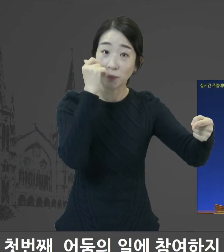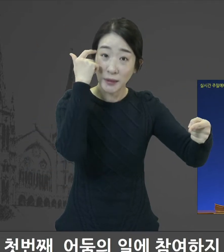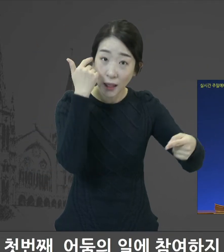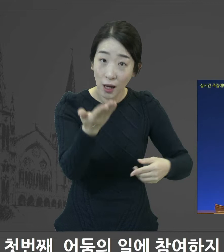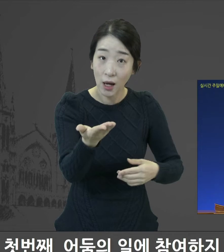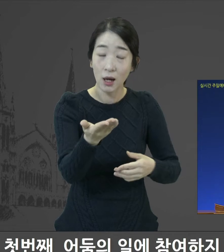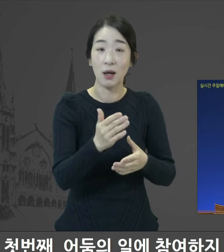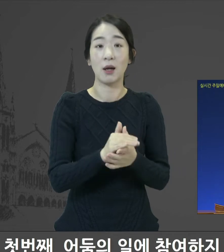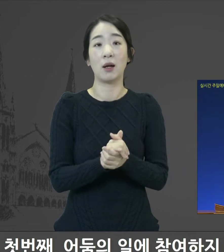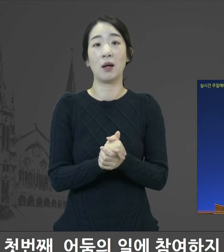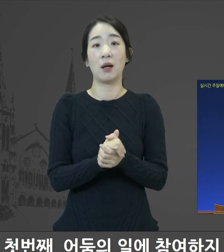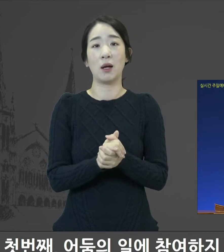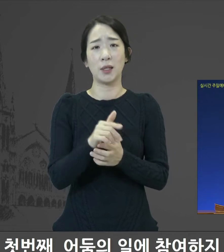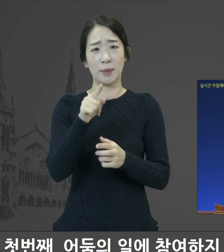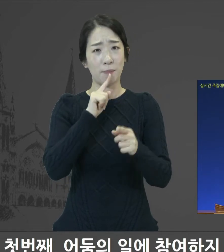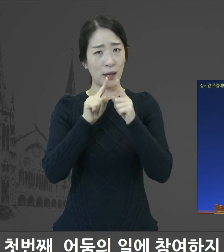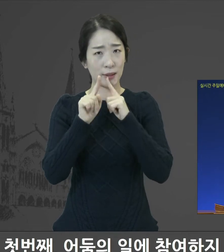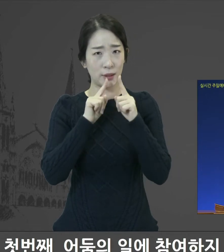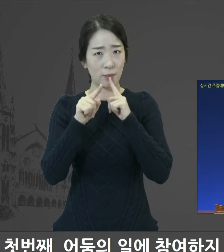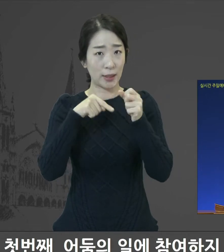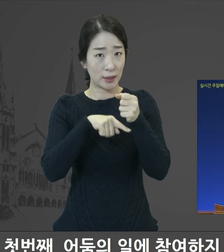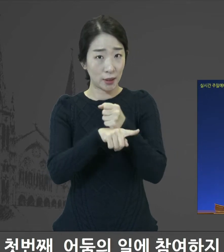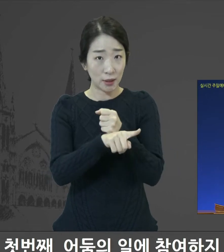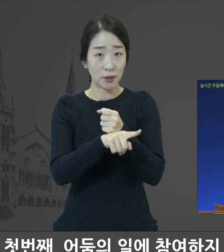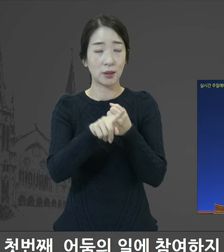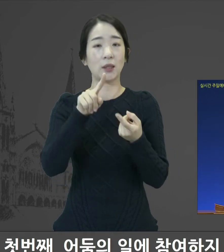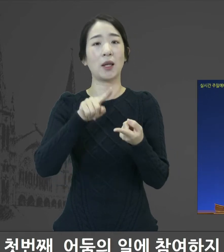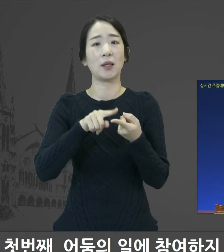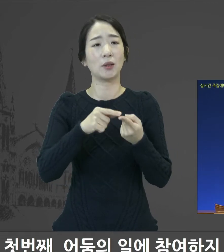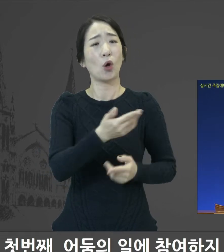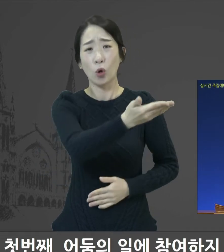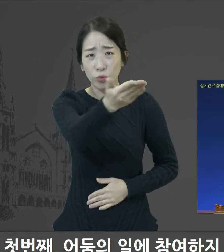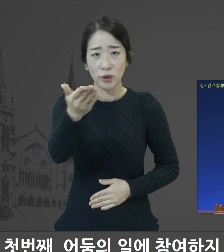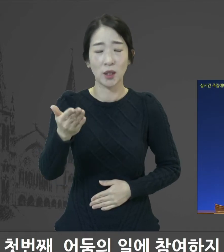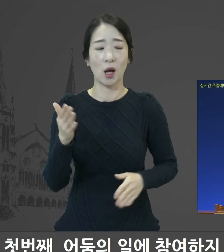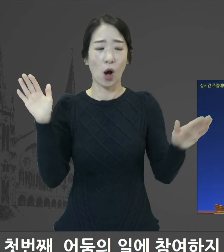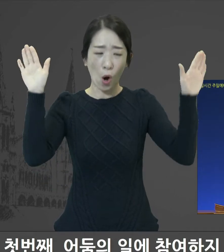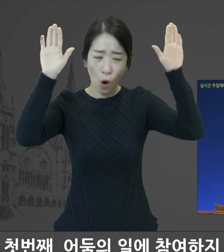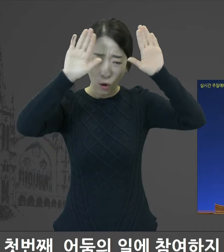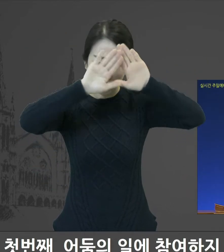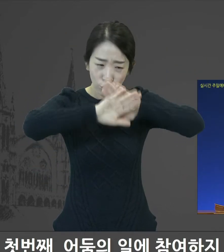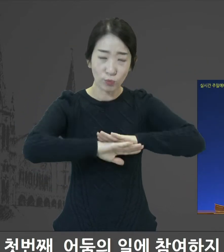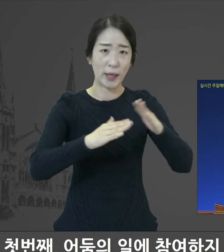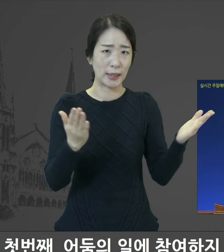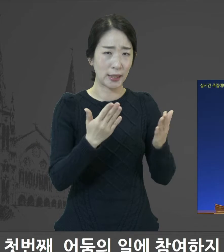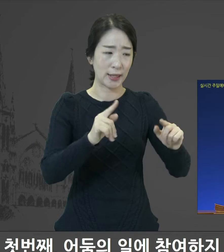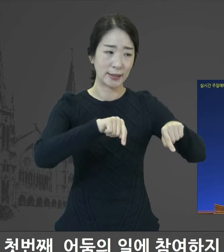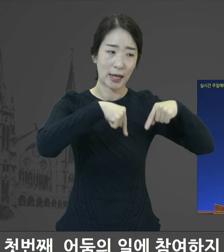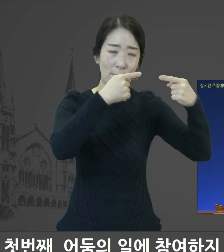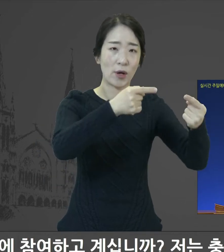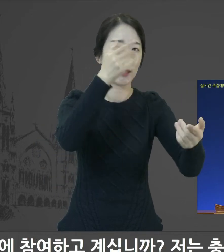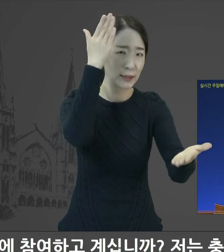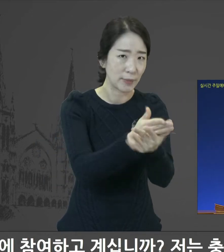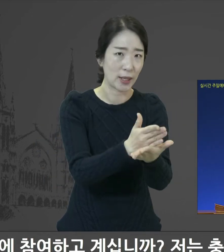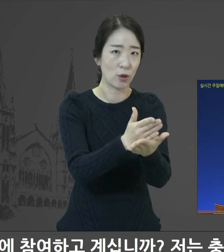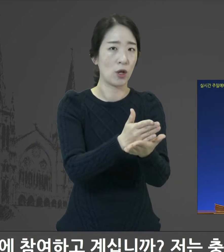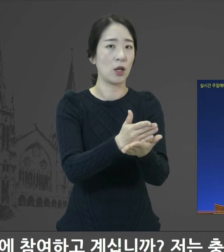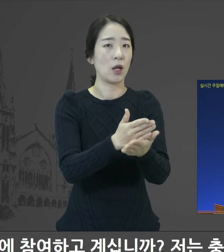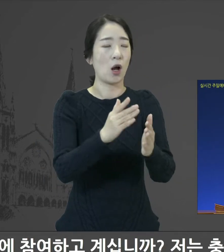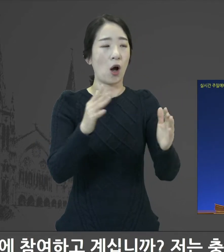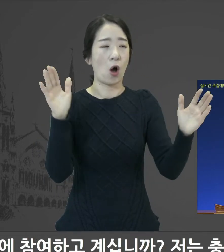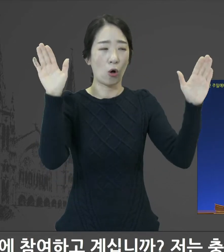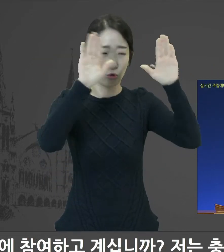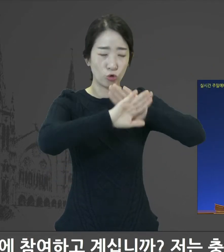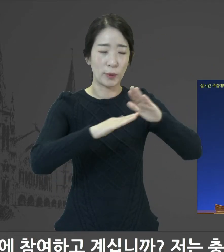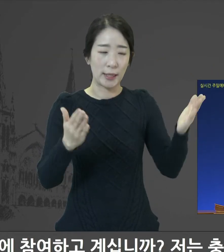성도님들이 이 말씀에 같이 참여하고 있는 하나님의 백성들이 어둠의 일에 참여하지 않고 있다라고 믿고